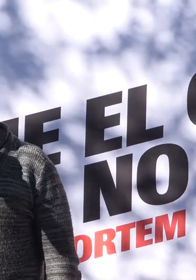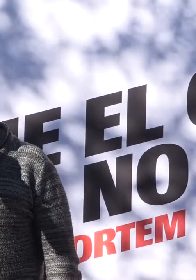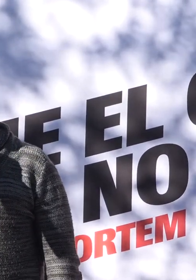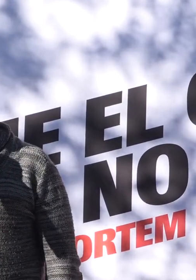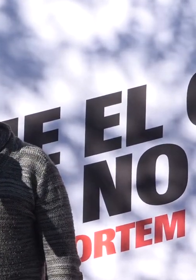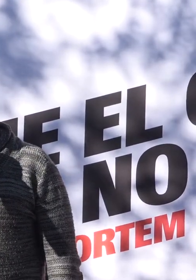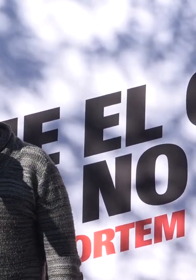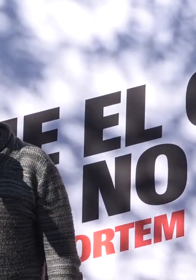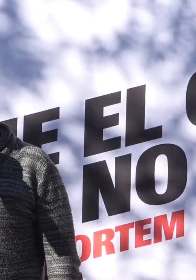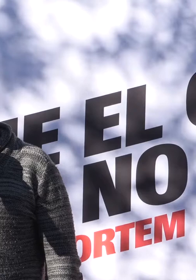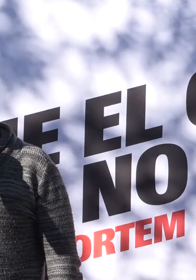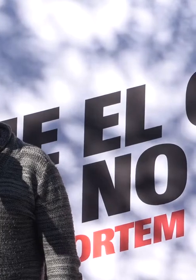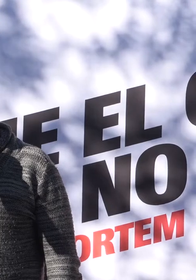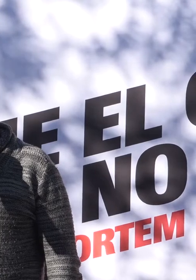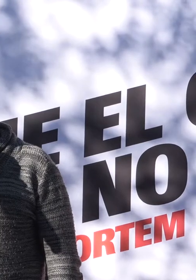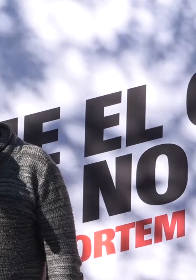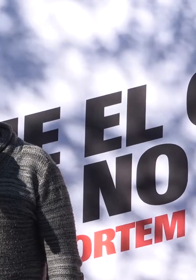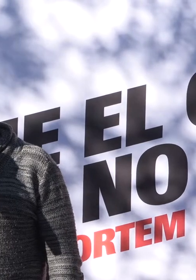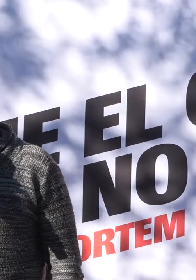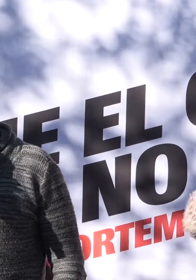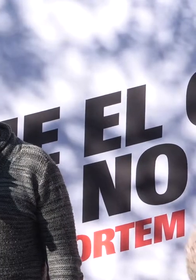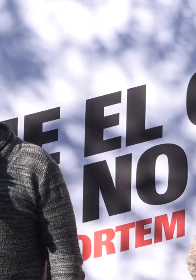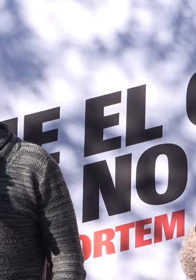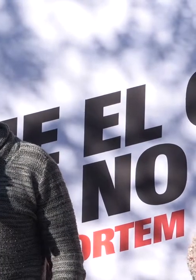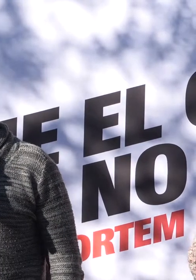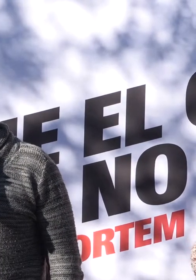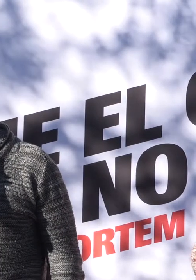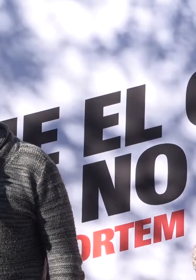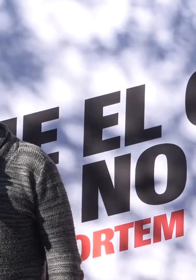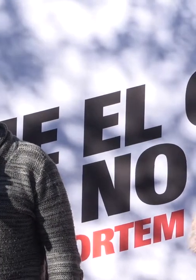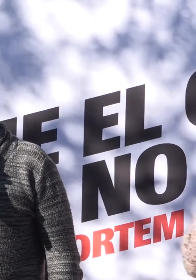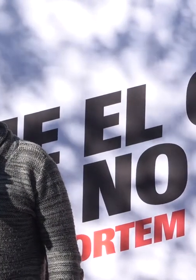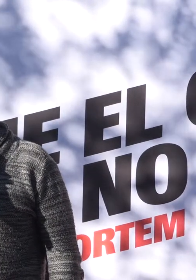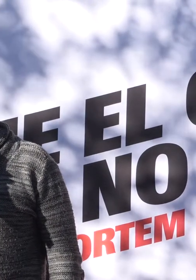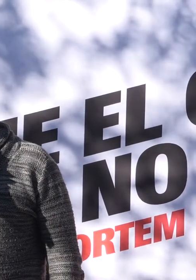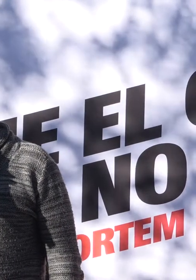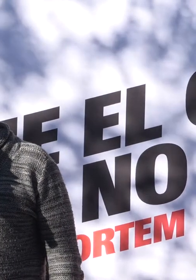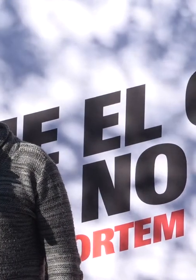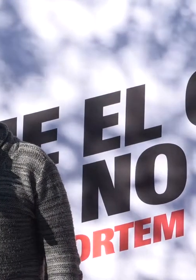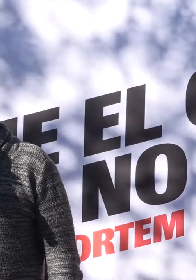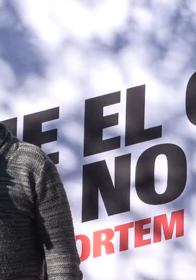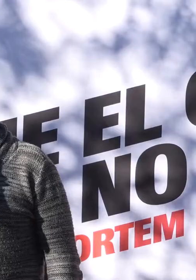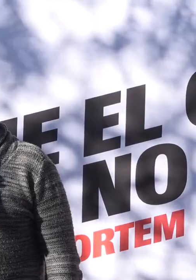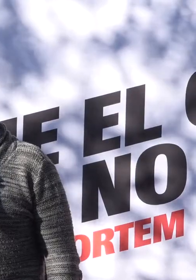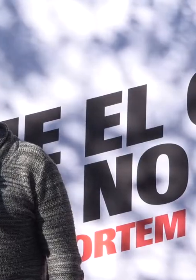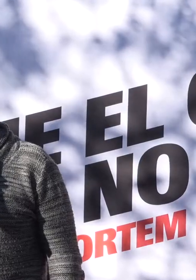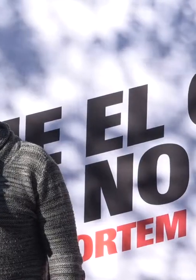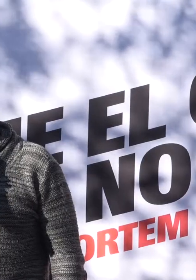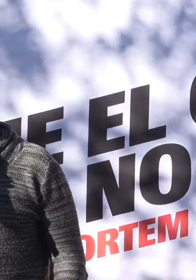sobre el lo que estamos pasando los periodistas en méxico la libertad de expresión yo creo